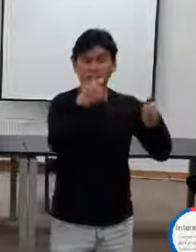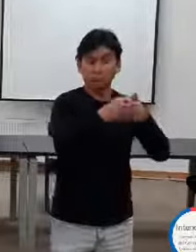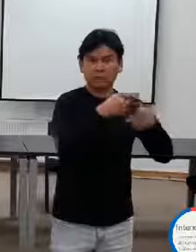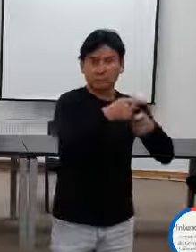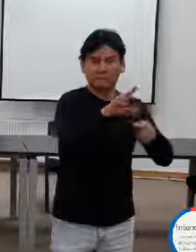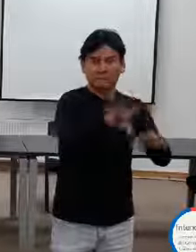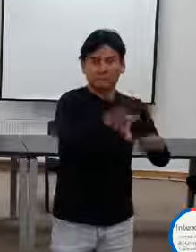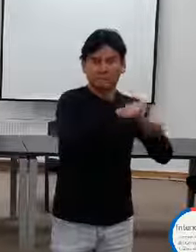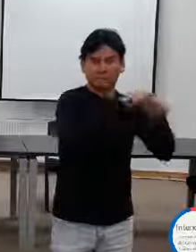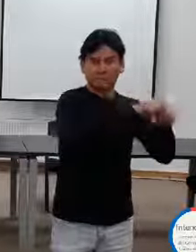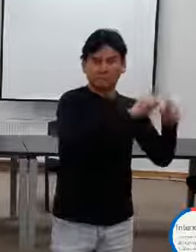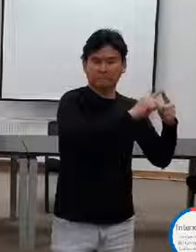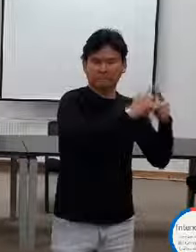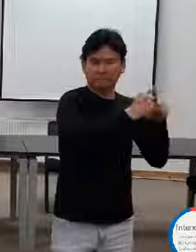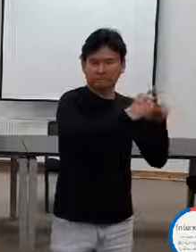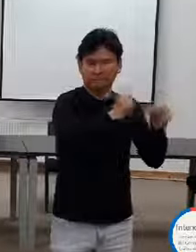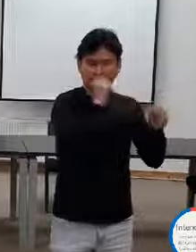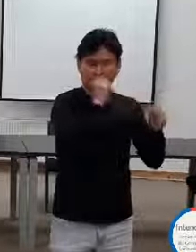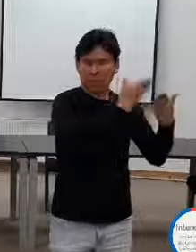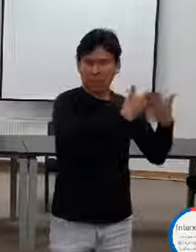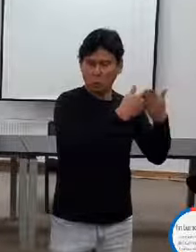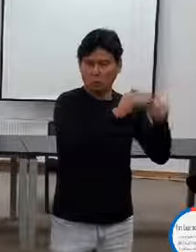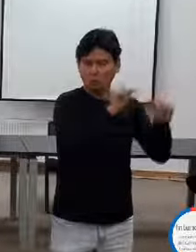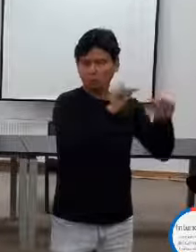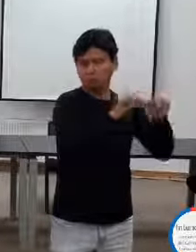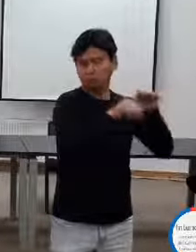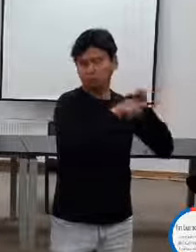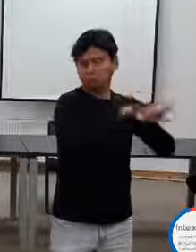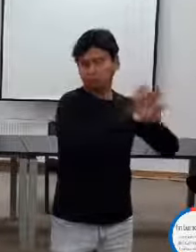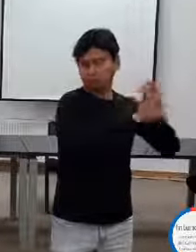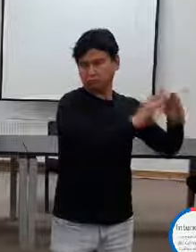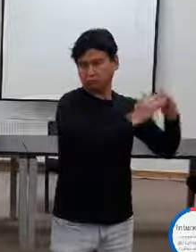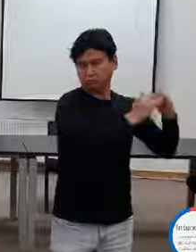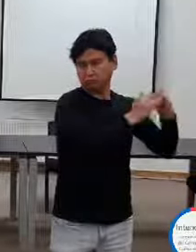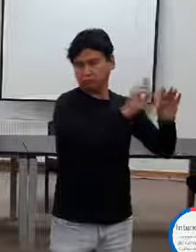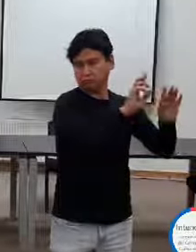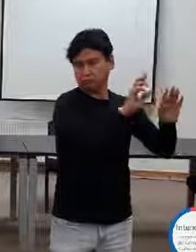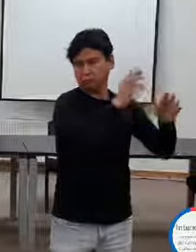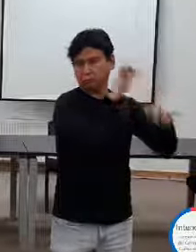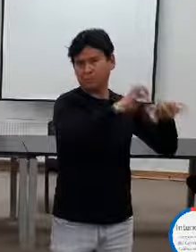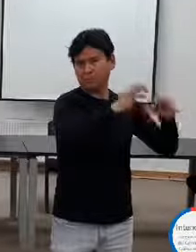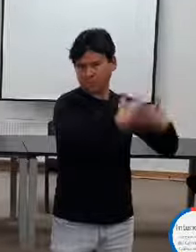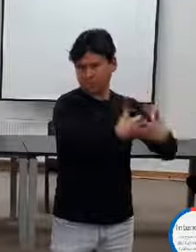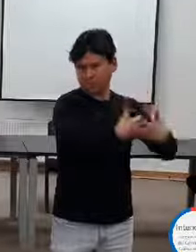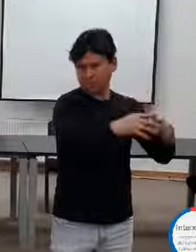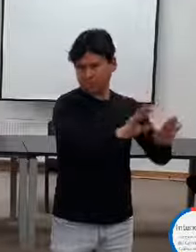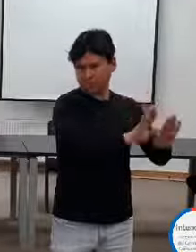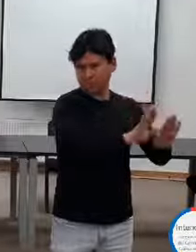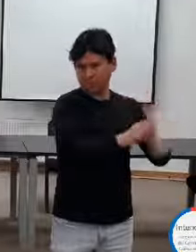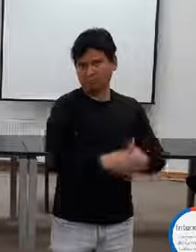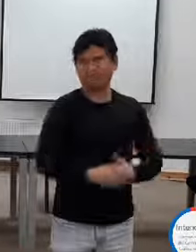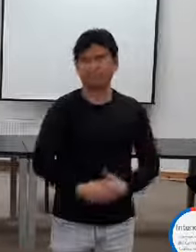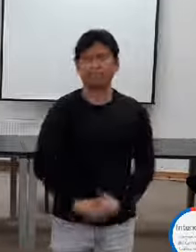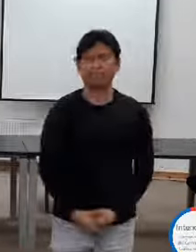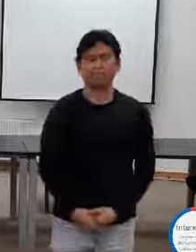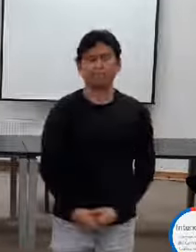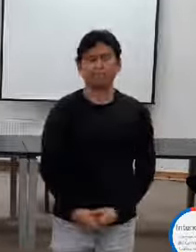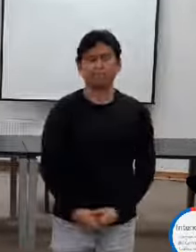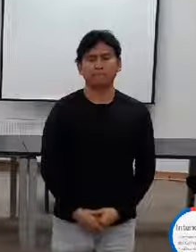y los contactos estrechos para ser estudiados de acuerdo al protocolo de la empresa menor de esta